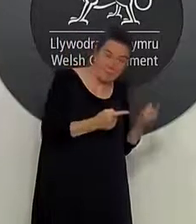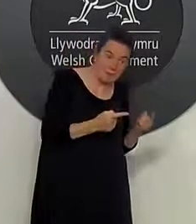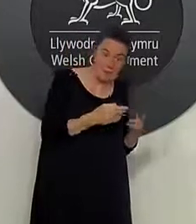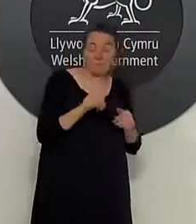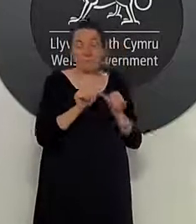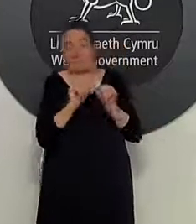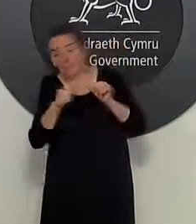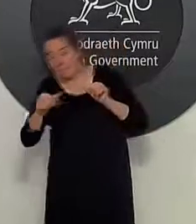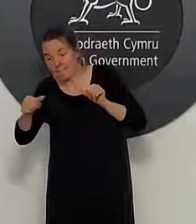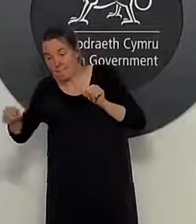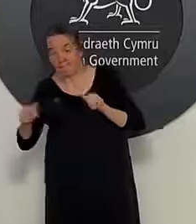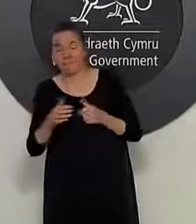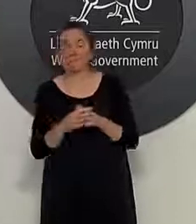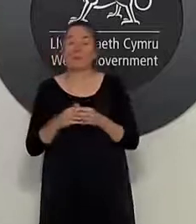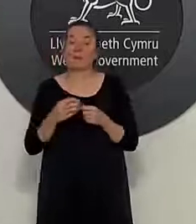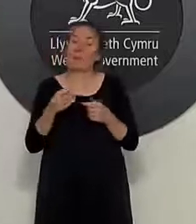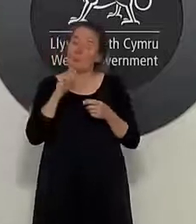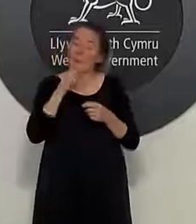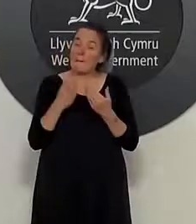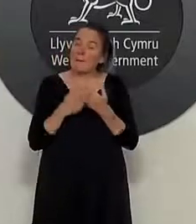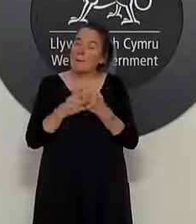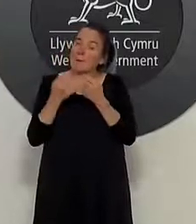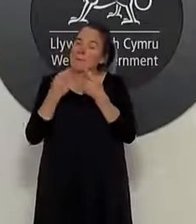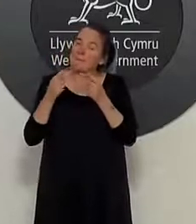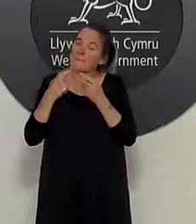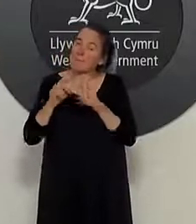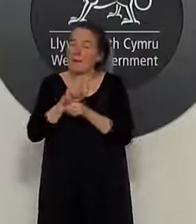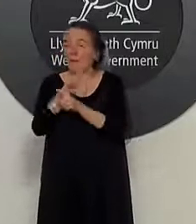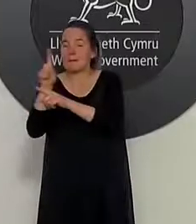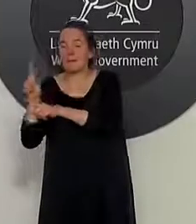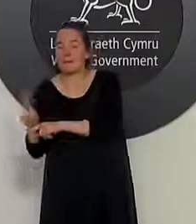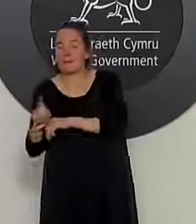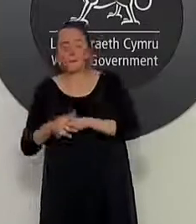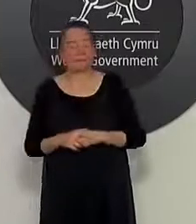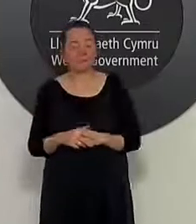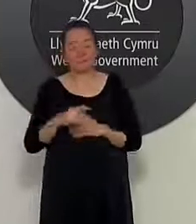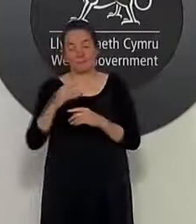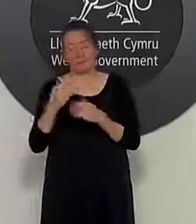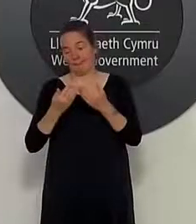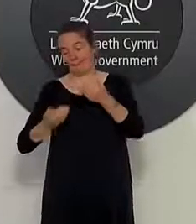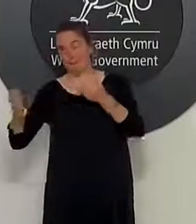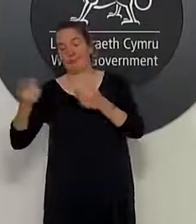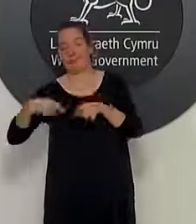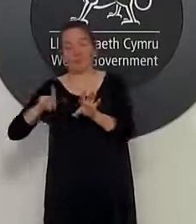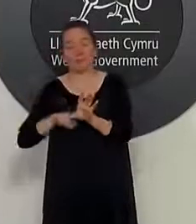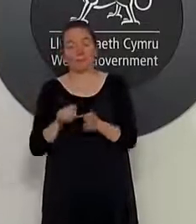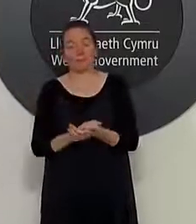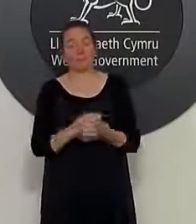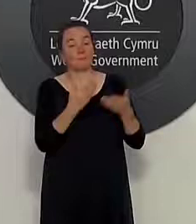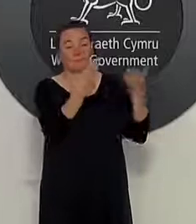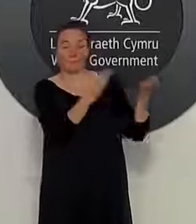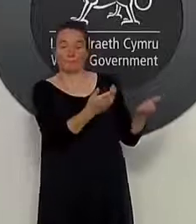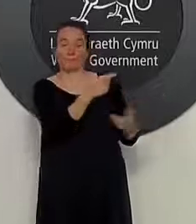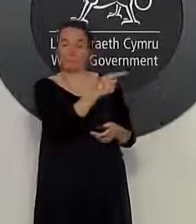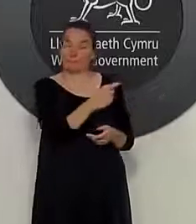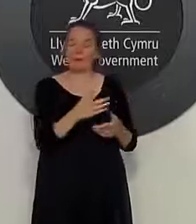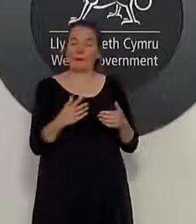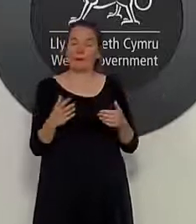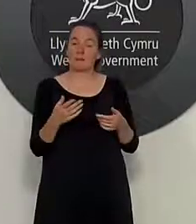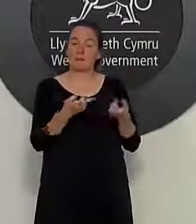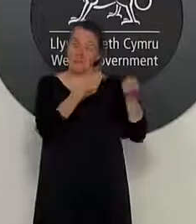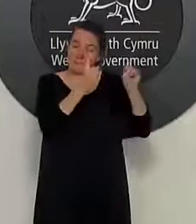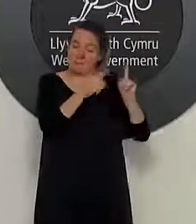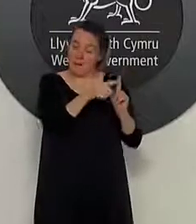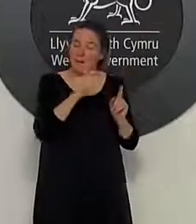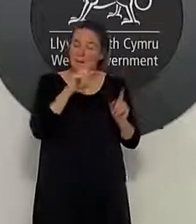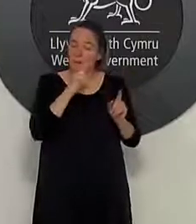y cyhoeddiadau pellach I ddilyn yn nes mlaen eleni. The Prif Weinidog will now give you some further